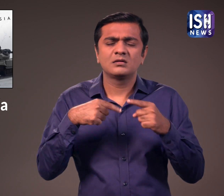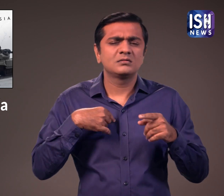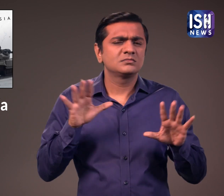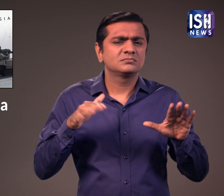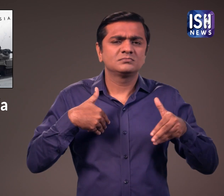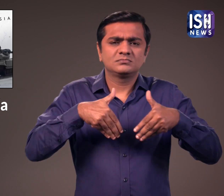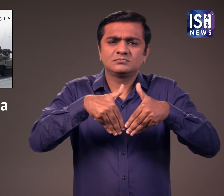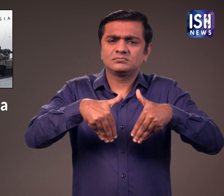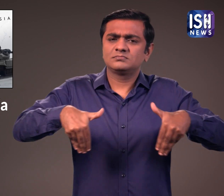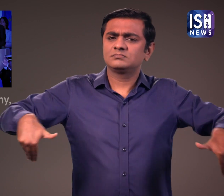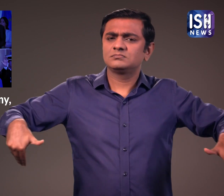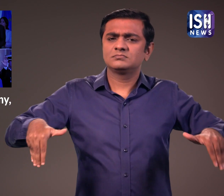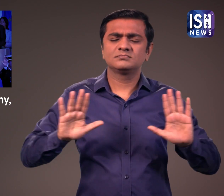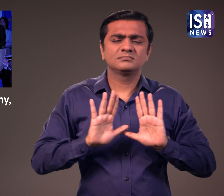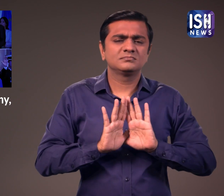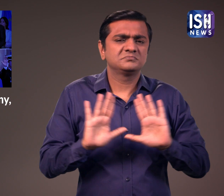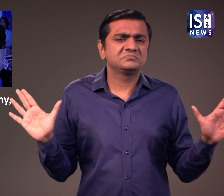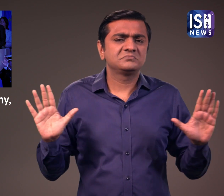ततस्त्य रुक अपनाएंगे